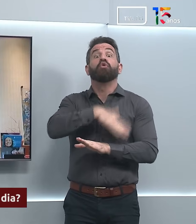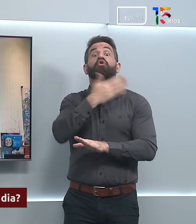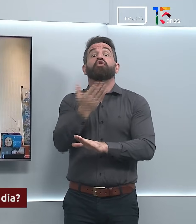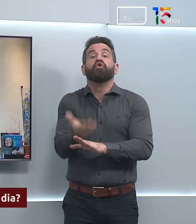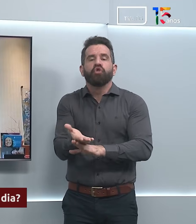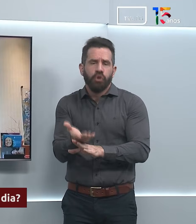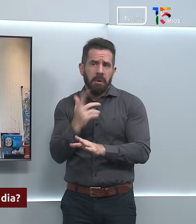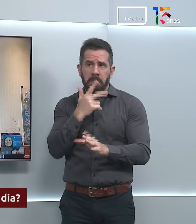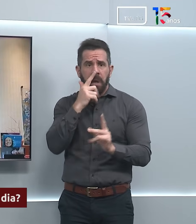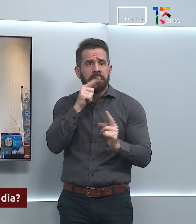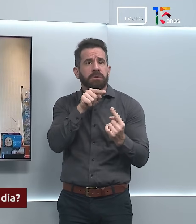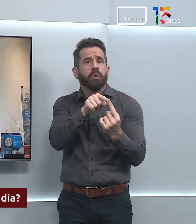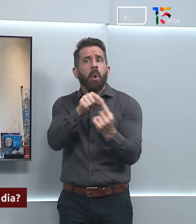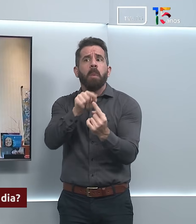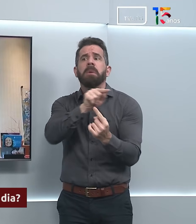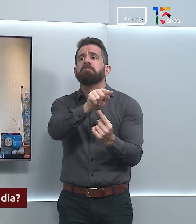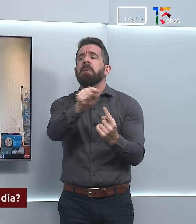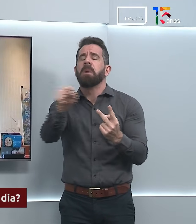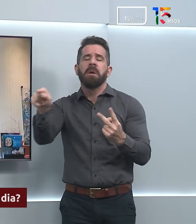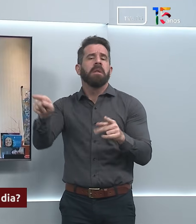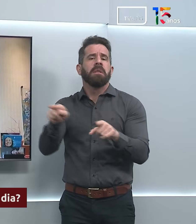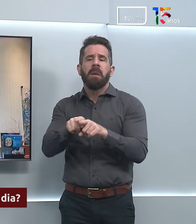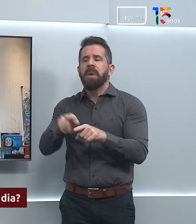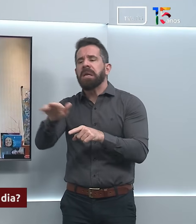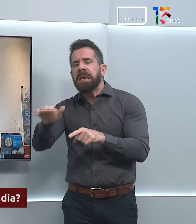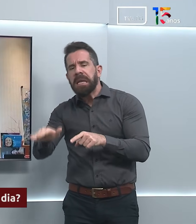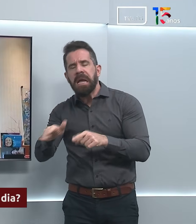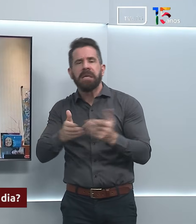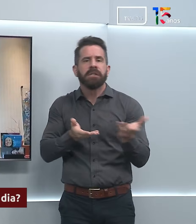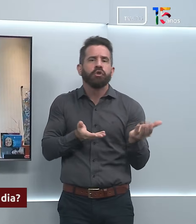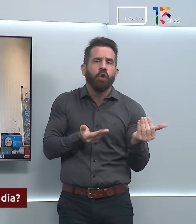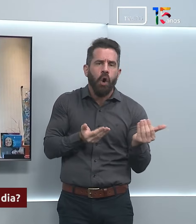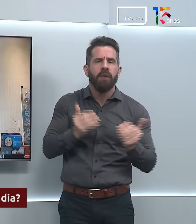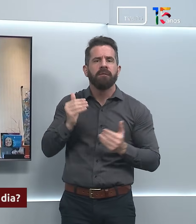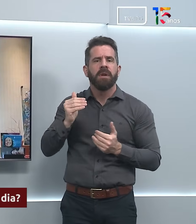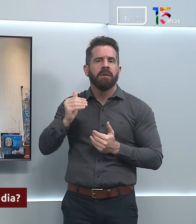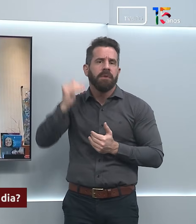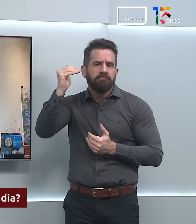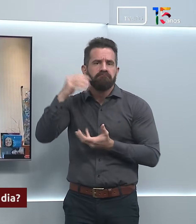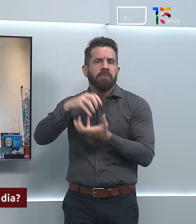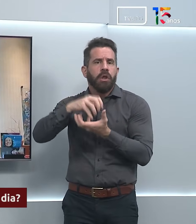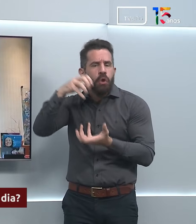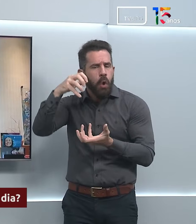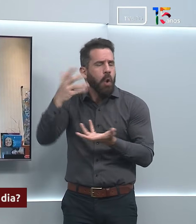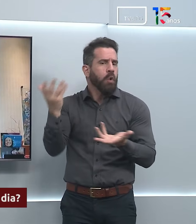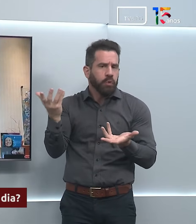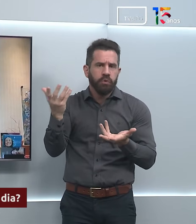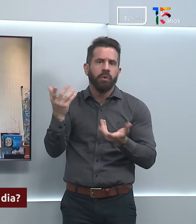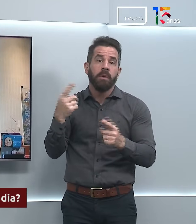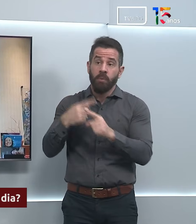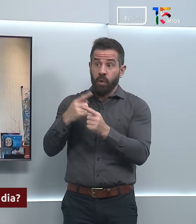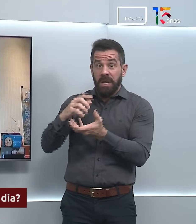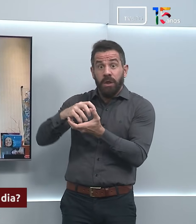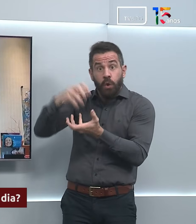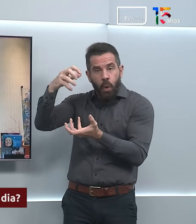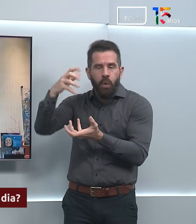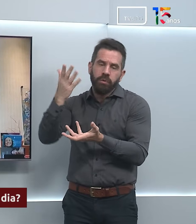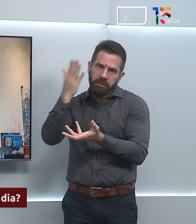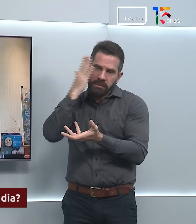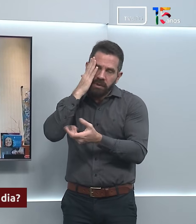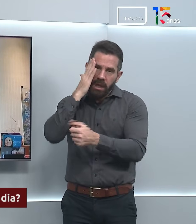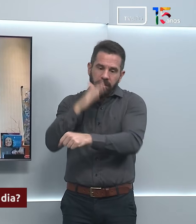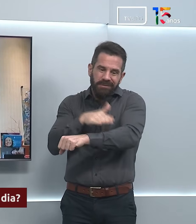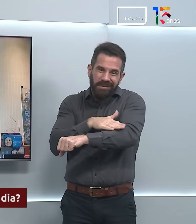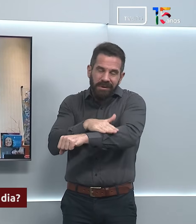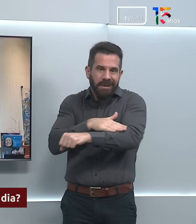das pessoas, inclusive os jovens, os idosos, né, que também não, a pele dos idosos vai comportar quase